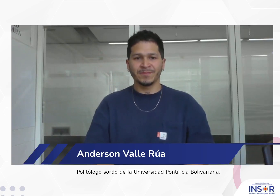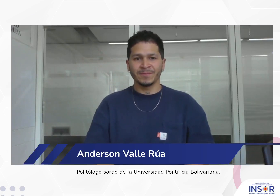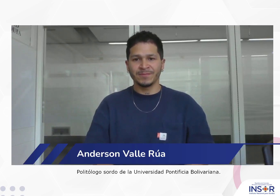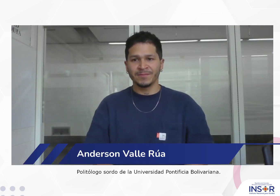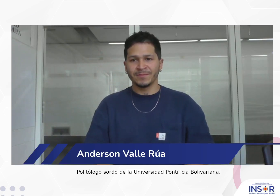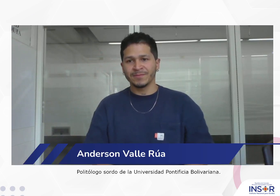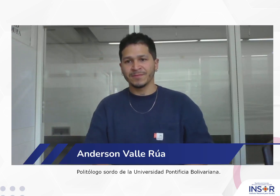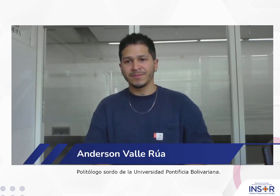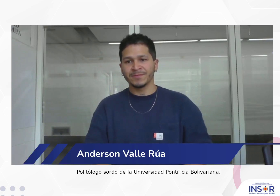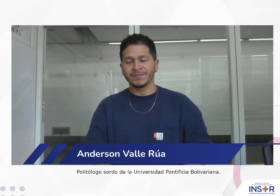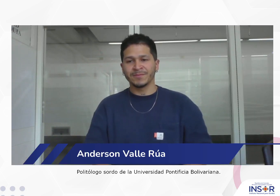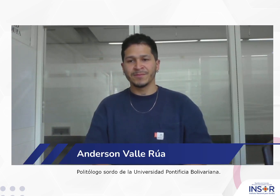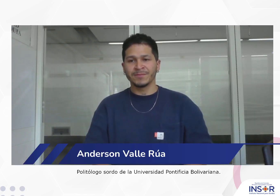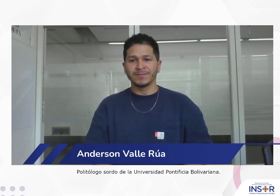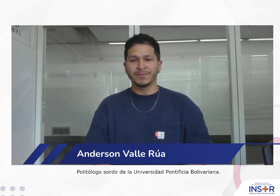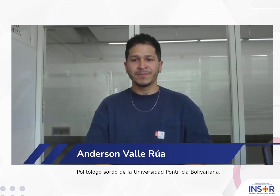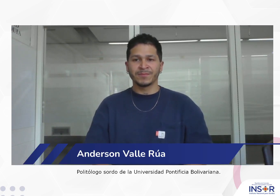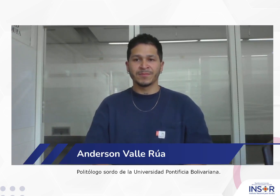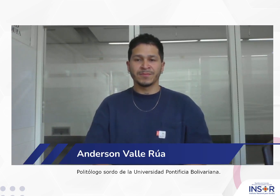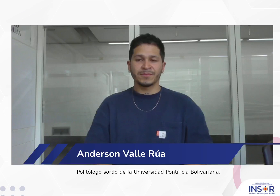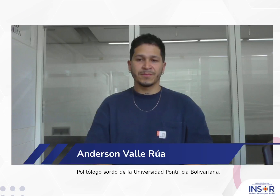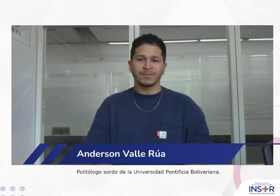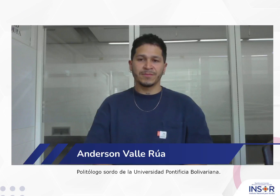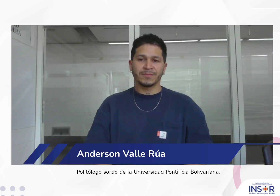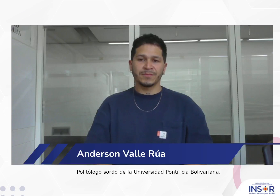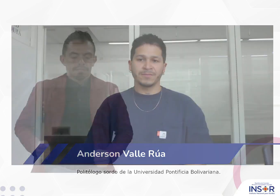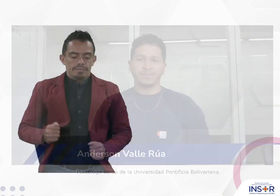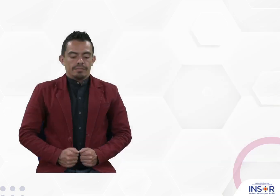fueron mis referentes para la investigación.